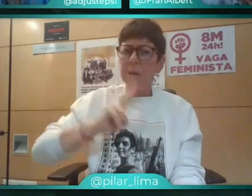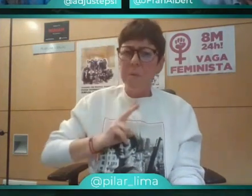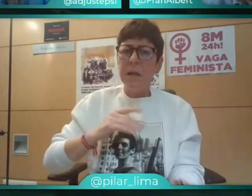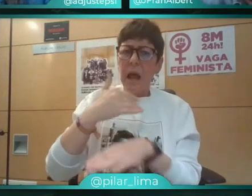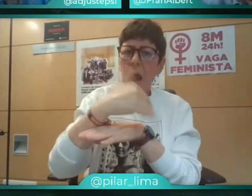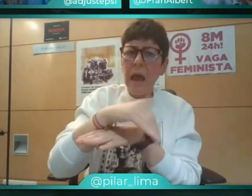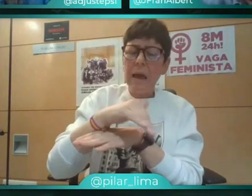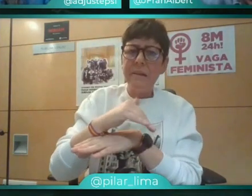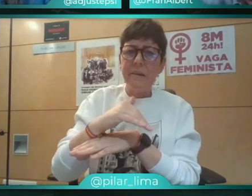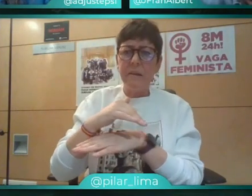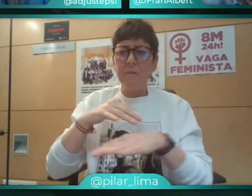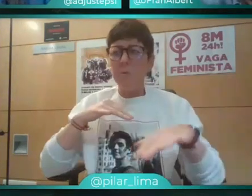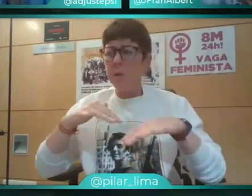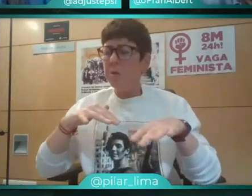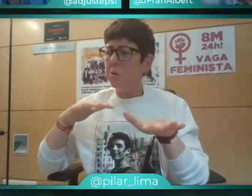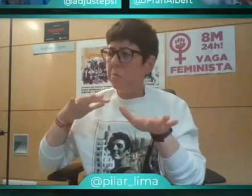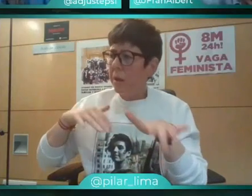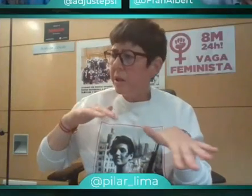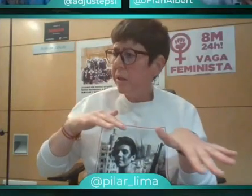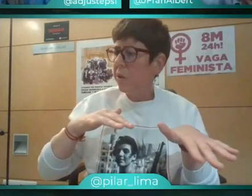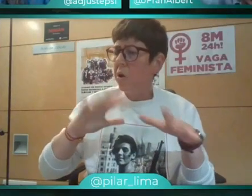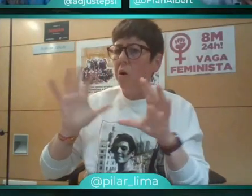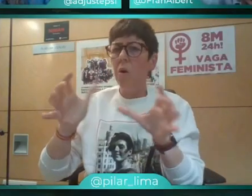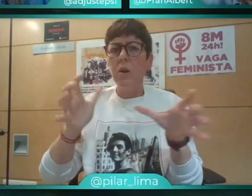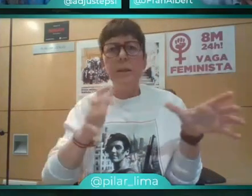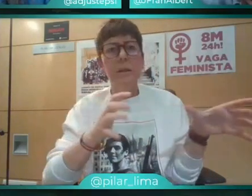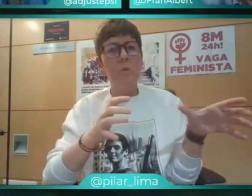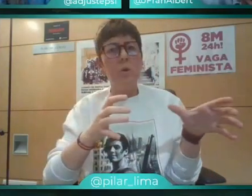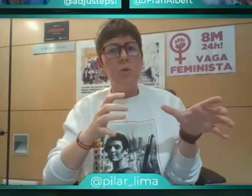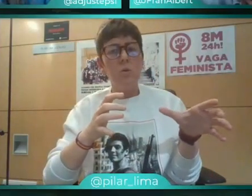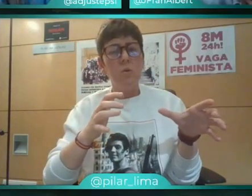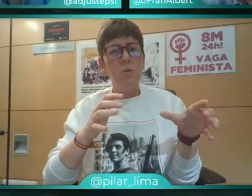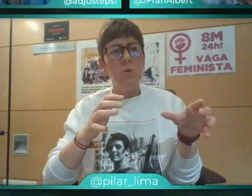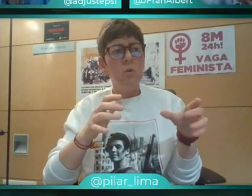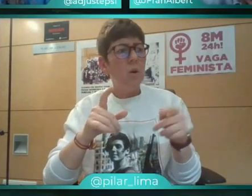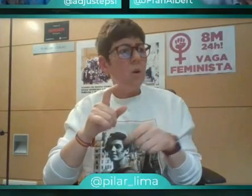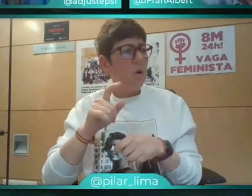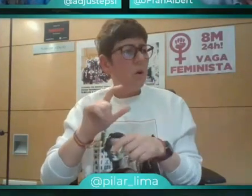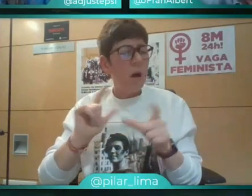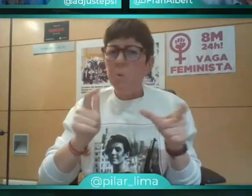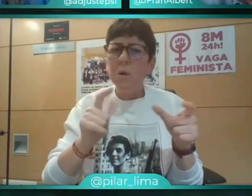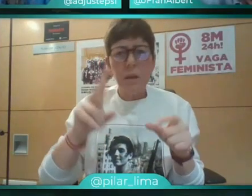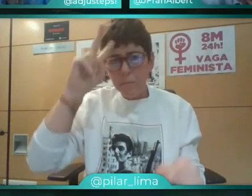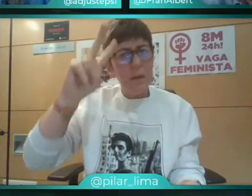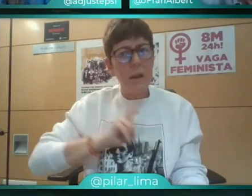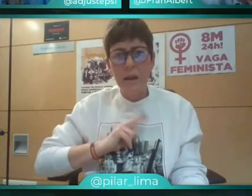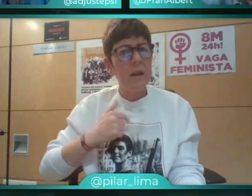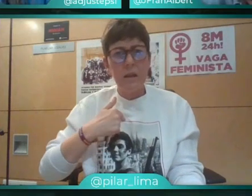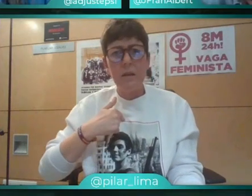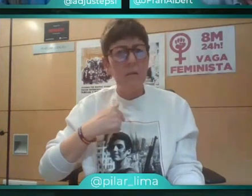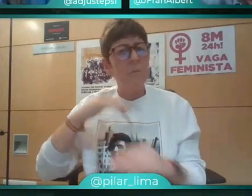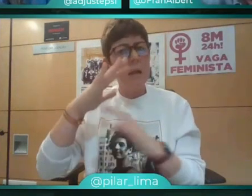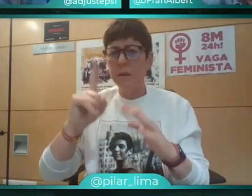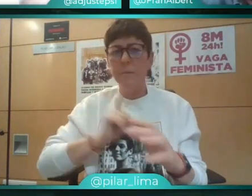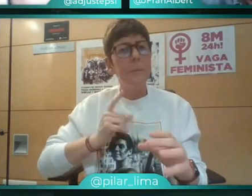la institución a mí sí me Respeta a mí en las calles en las manifestaciones con los encuentros En las reuniones